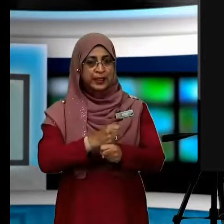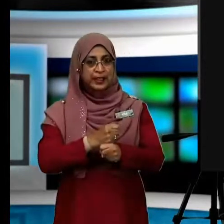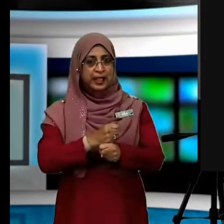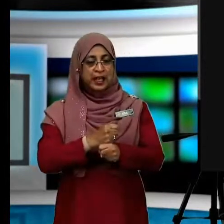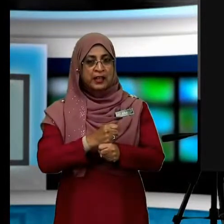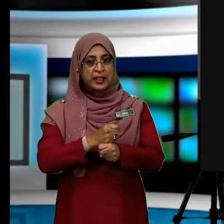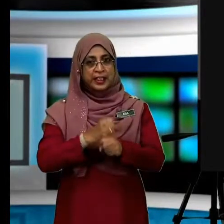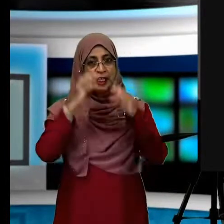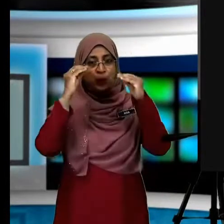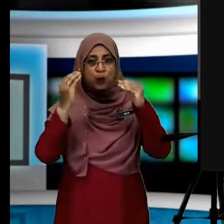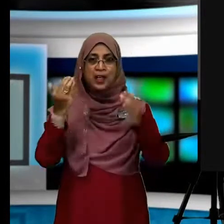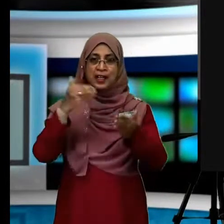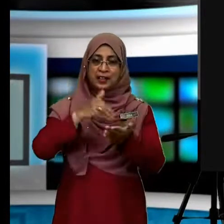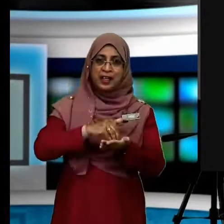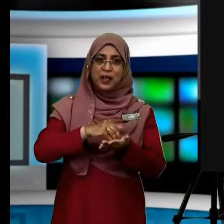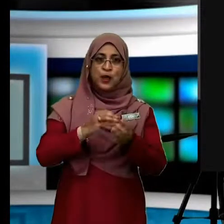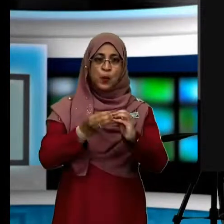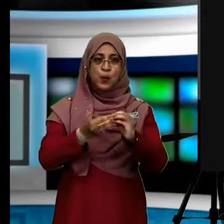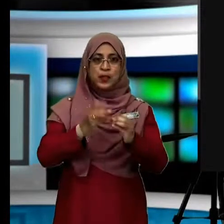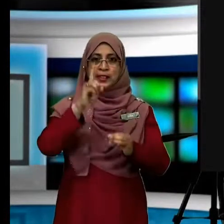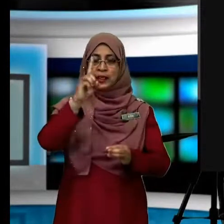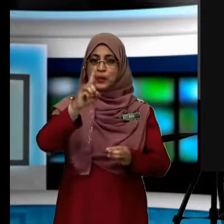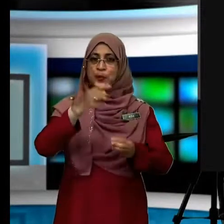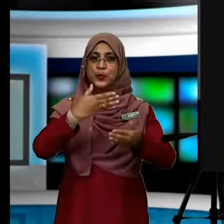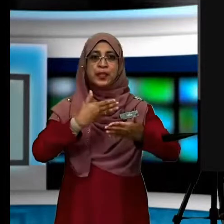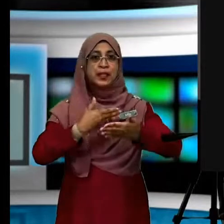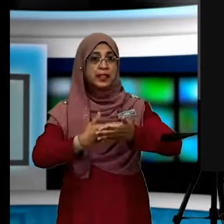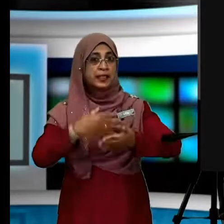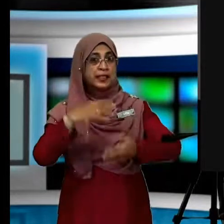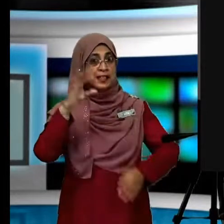keulang lagi nomor satu hingga